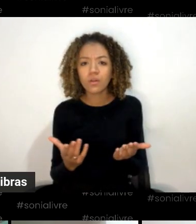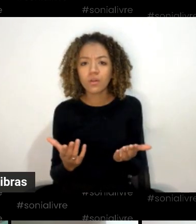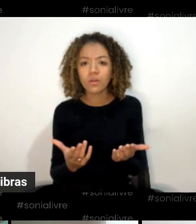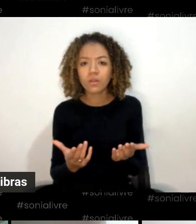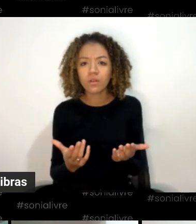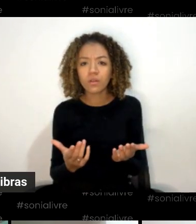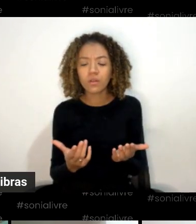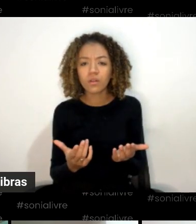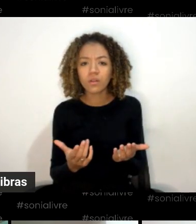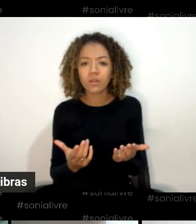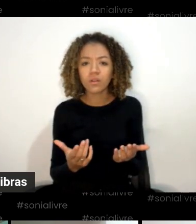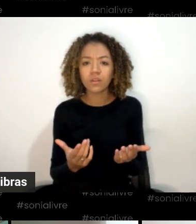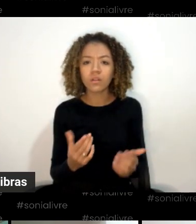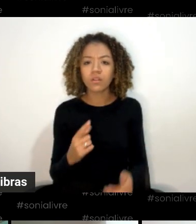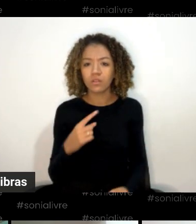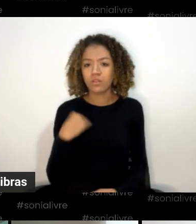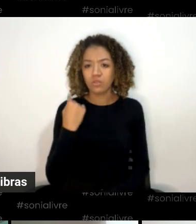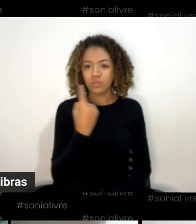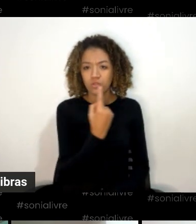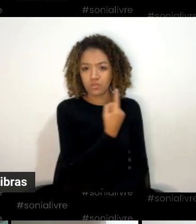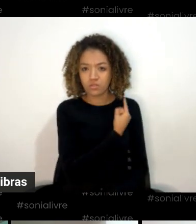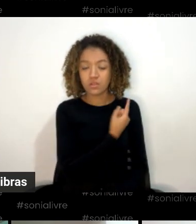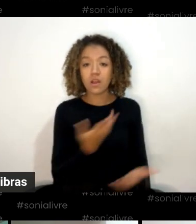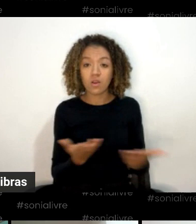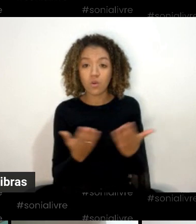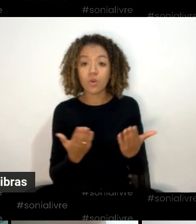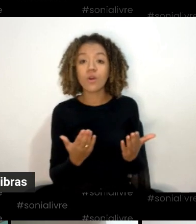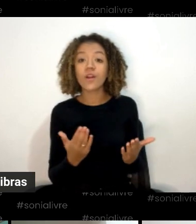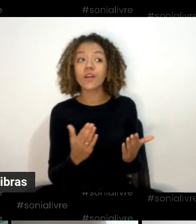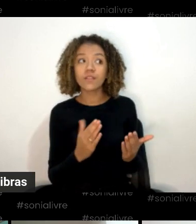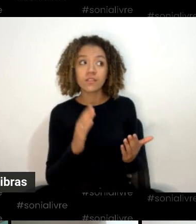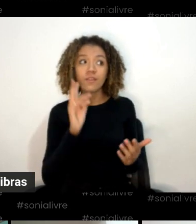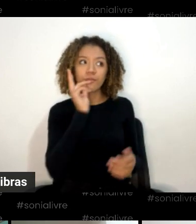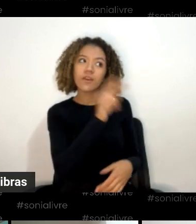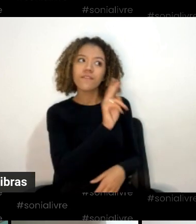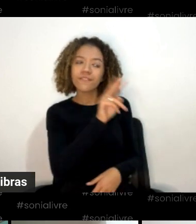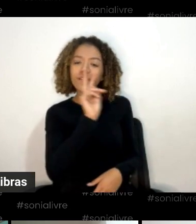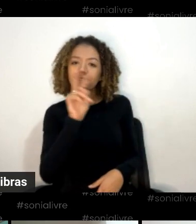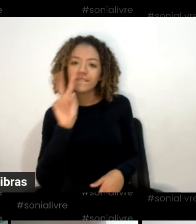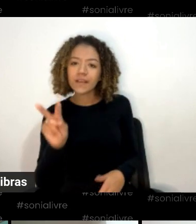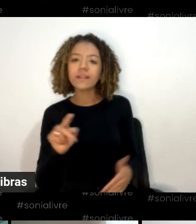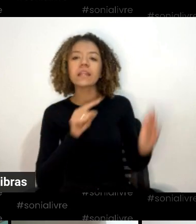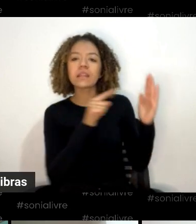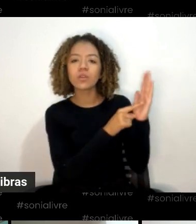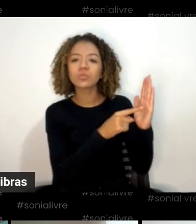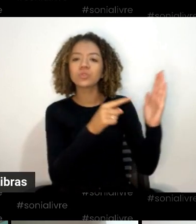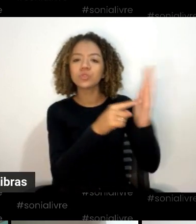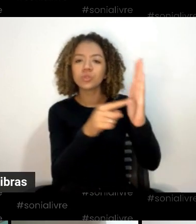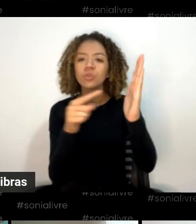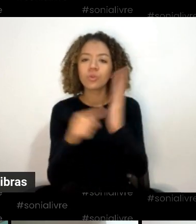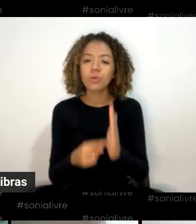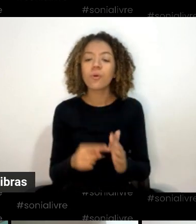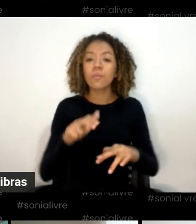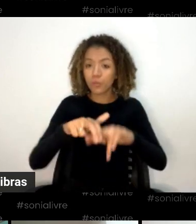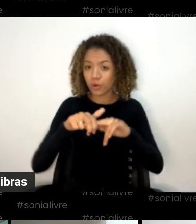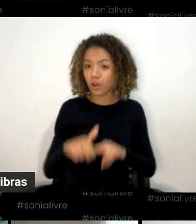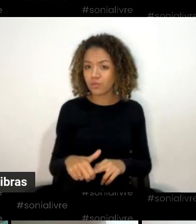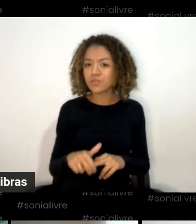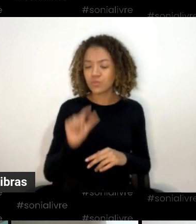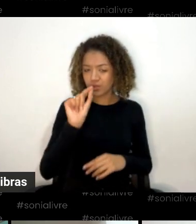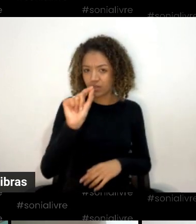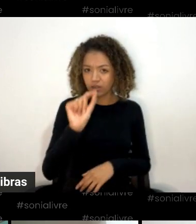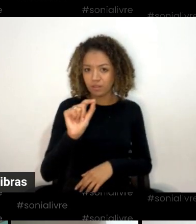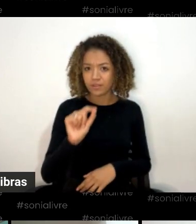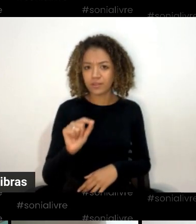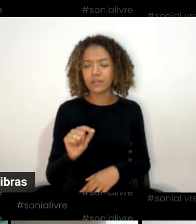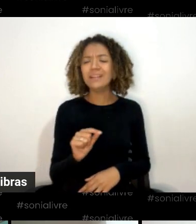Então, hoje, nós estamos denunciando o caso de Sônia, dando essa visibilidade por 2 grandes motivos, mas que existem muitas